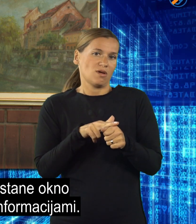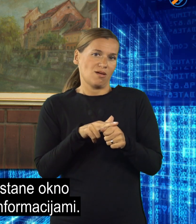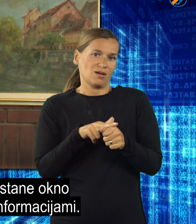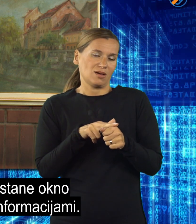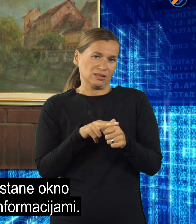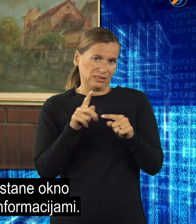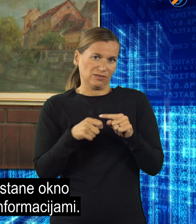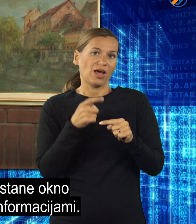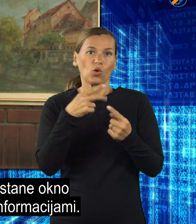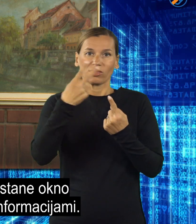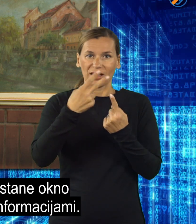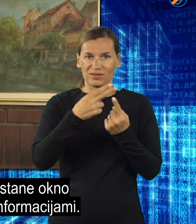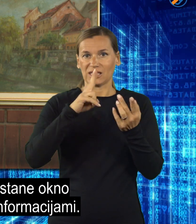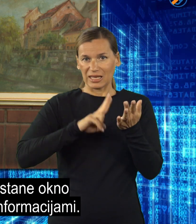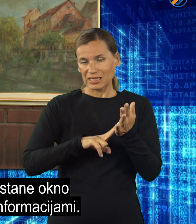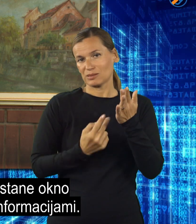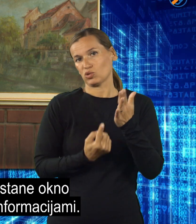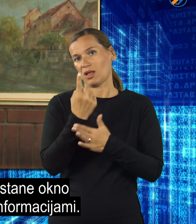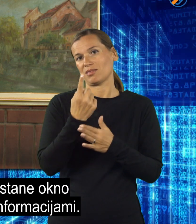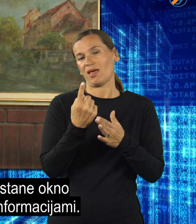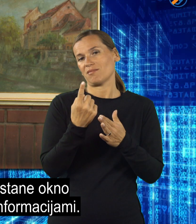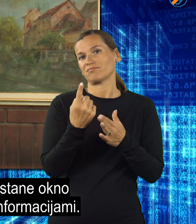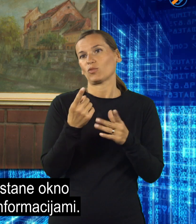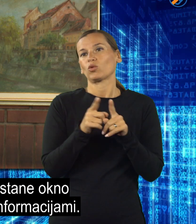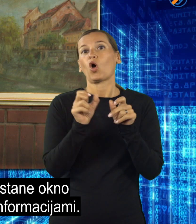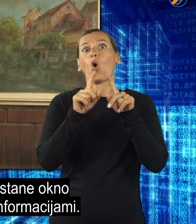ko dejansko televizija res postane okno v